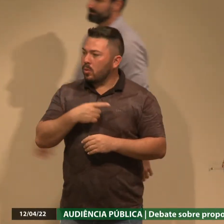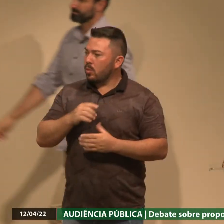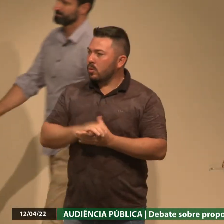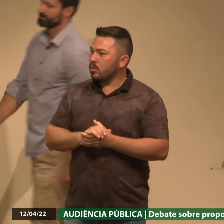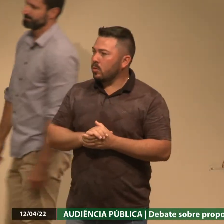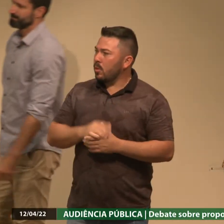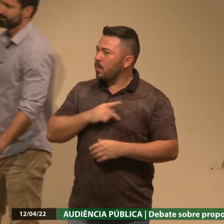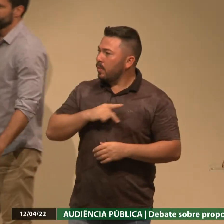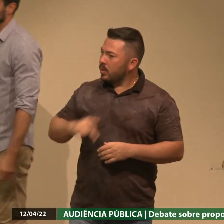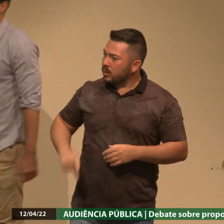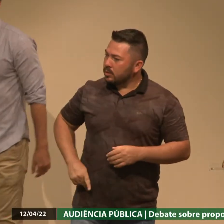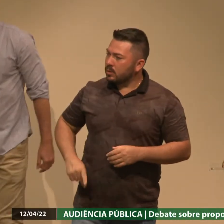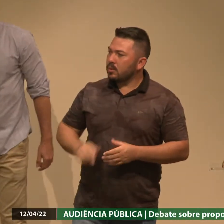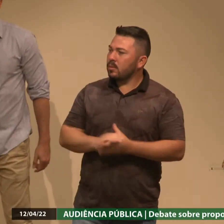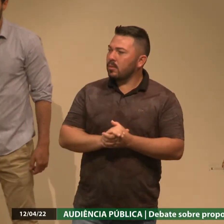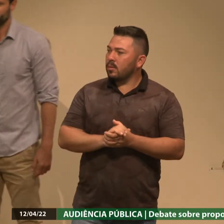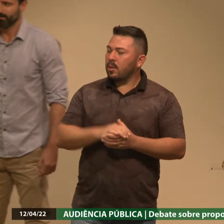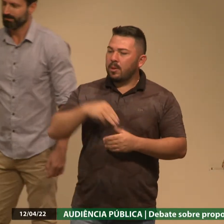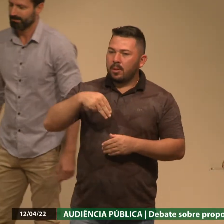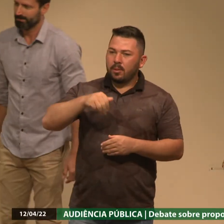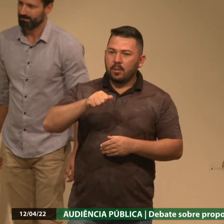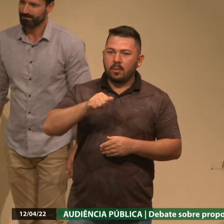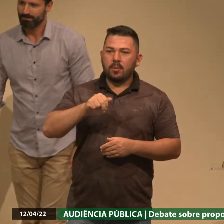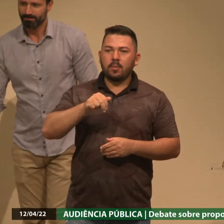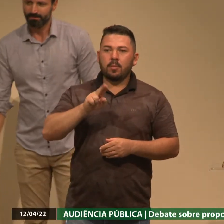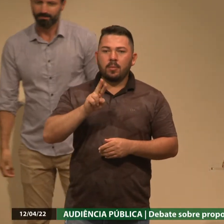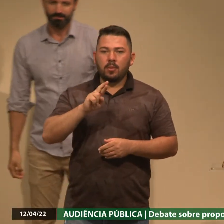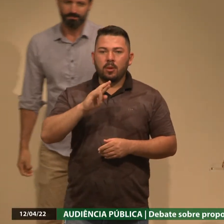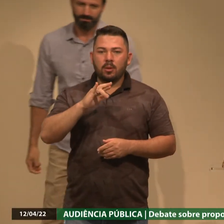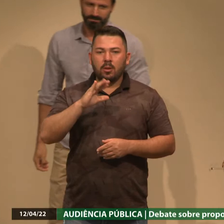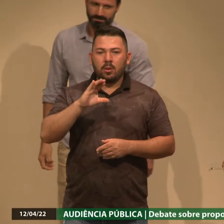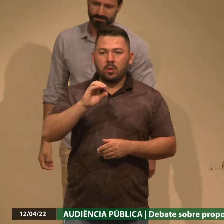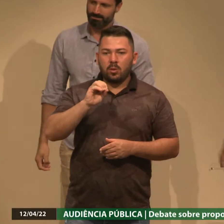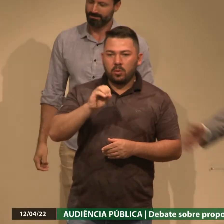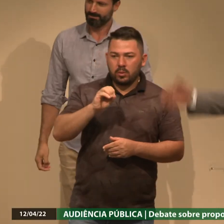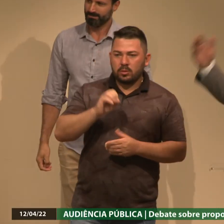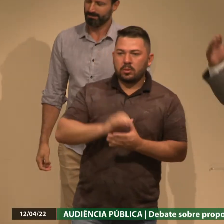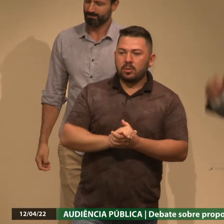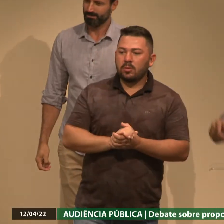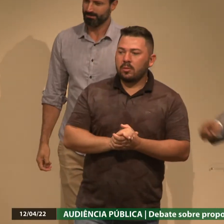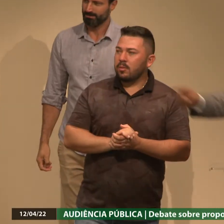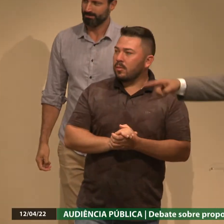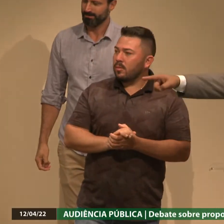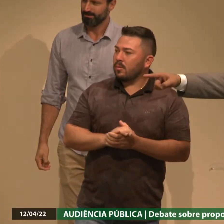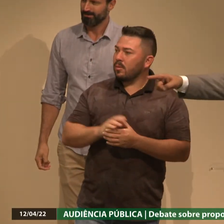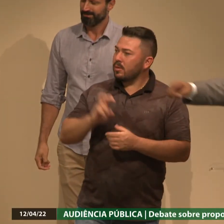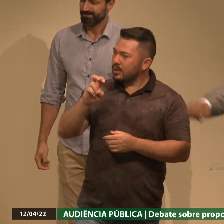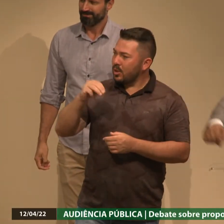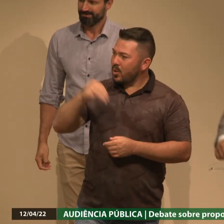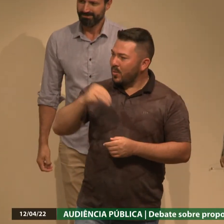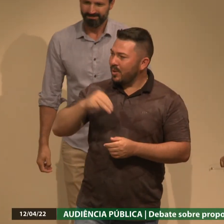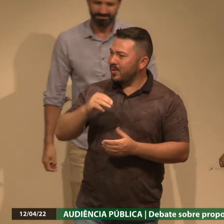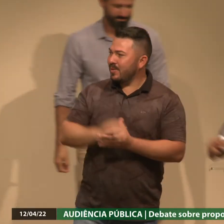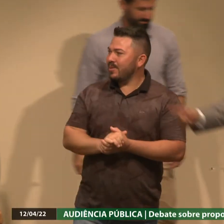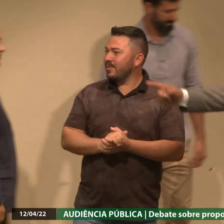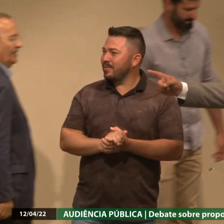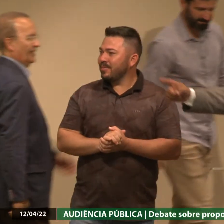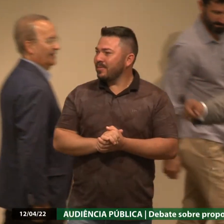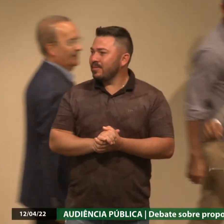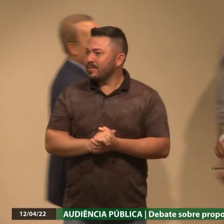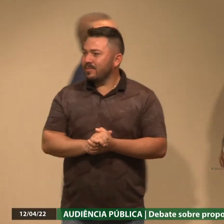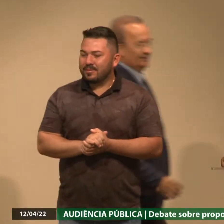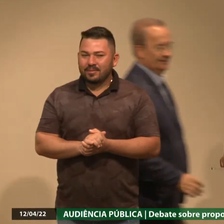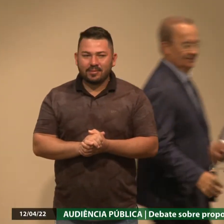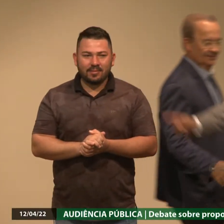da Assembleia Legislativa Deputado Mauricio eskudlark vossa excelência' com a palavra Alisson até a cinco minutos hoje é meu dia de me vingar do Senhor